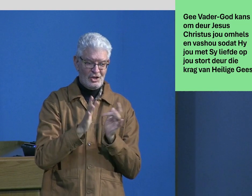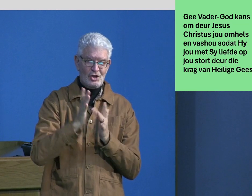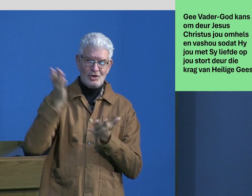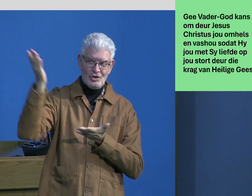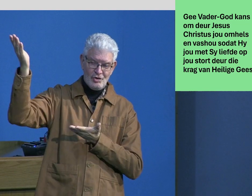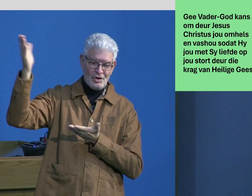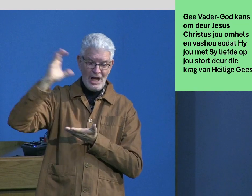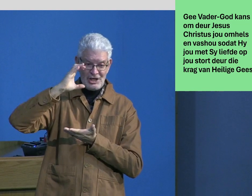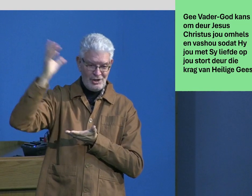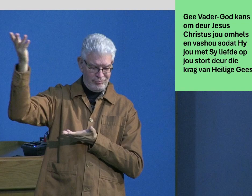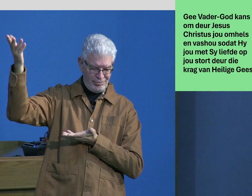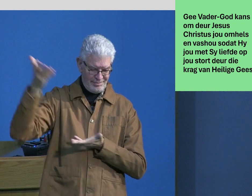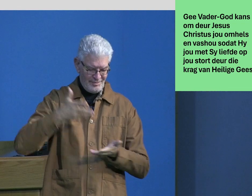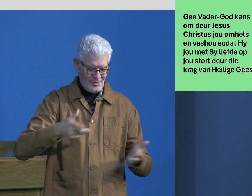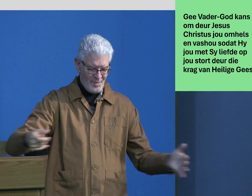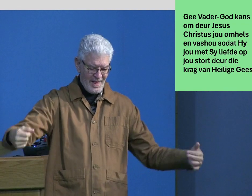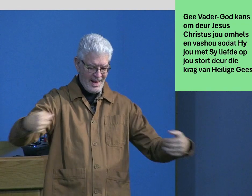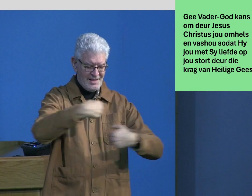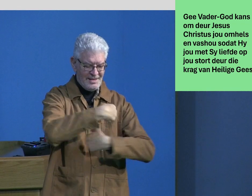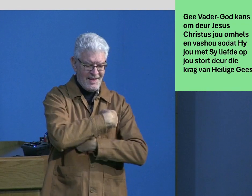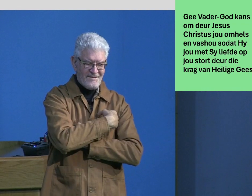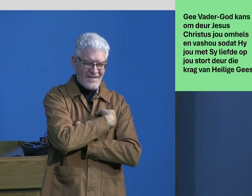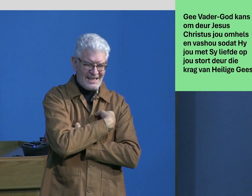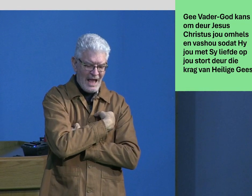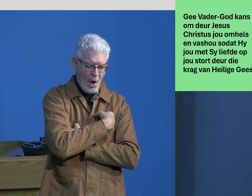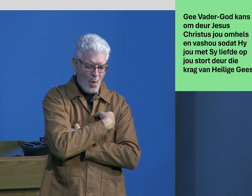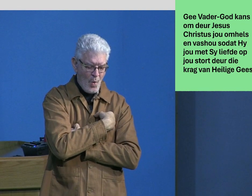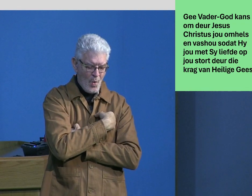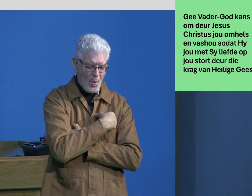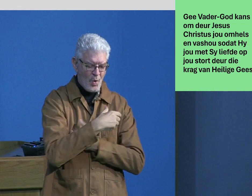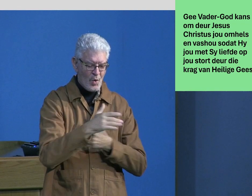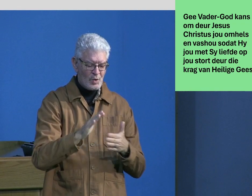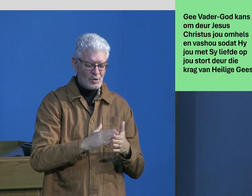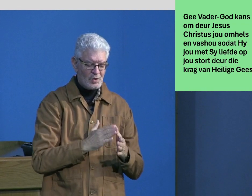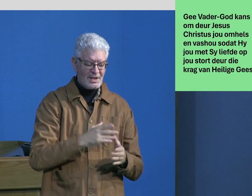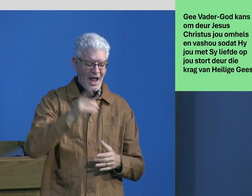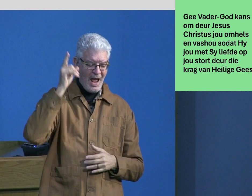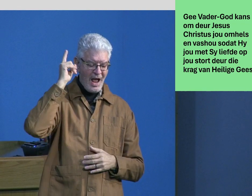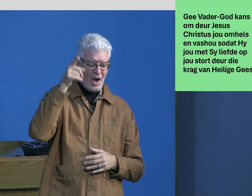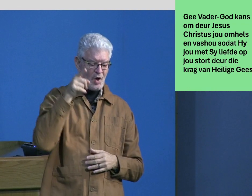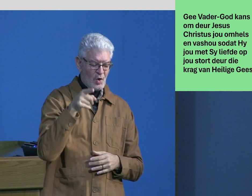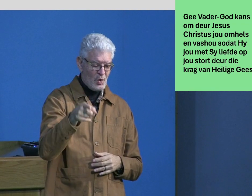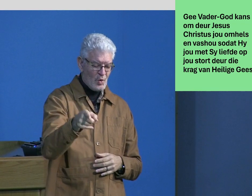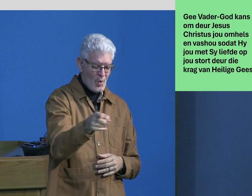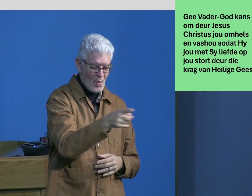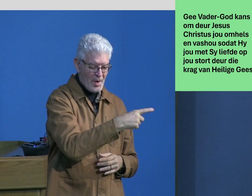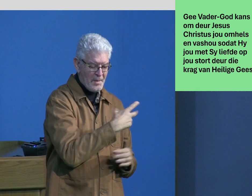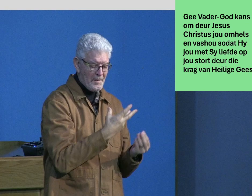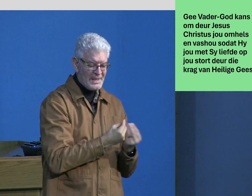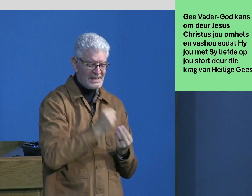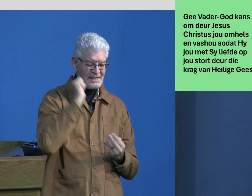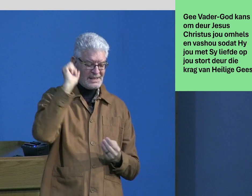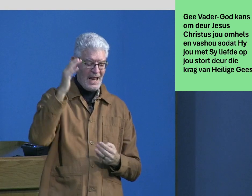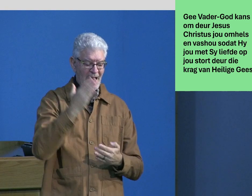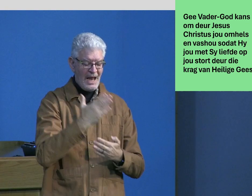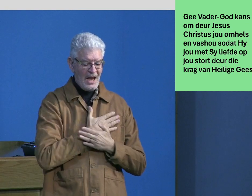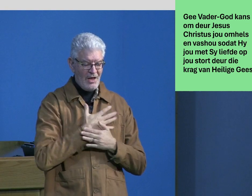om deur Jesus Christus jou te omhels, sodat hy jou met sy